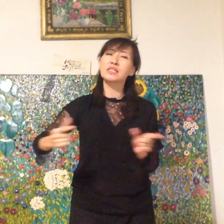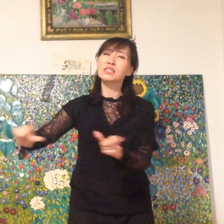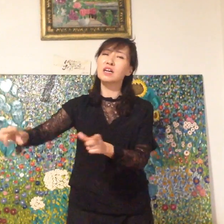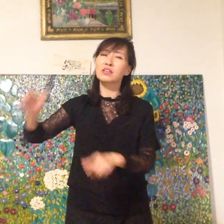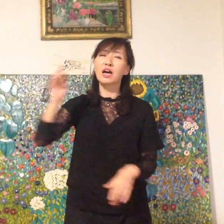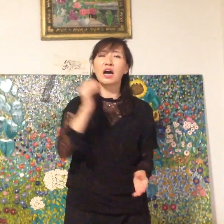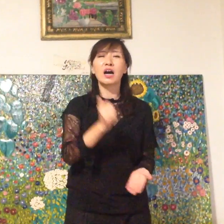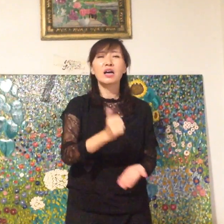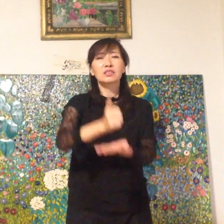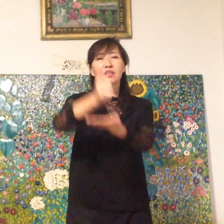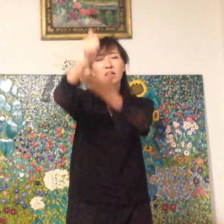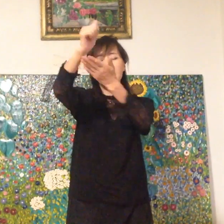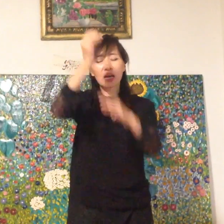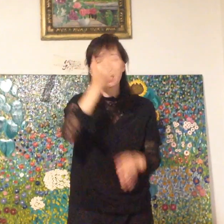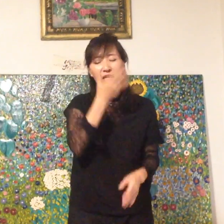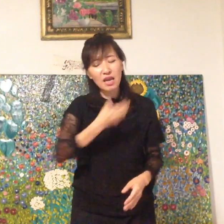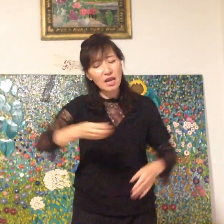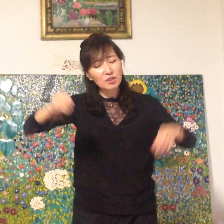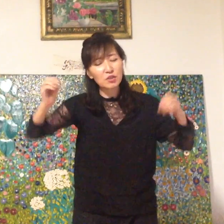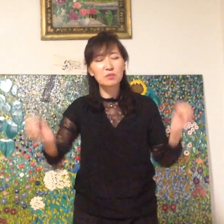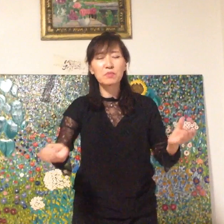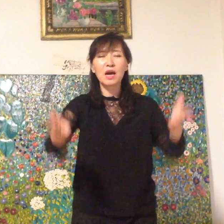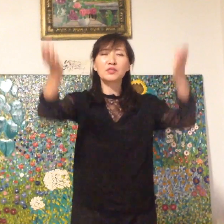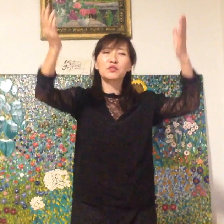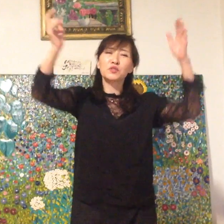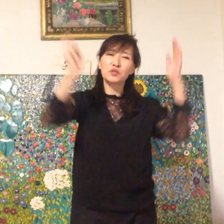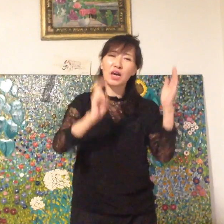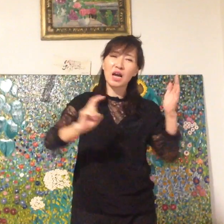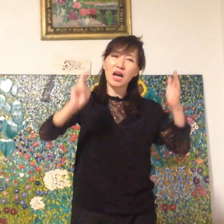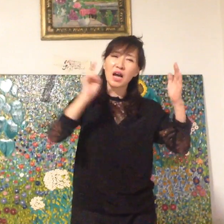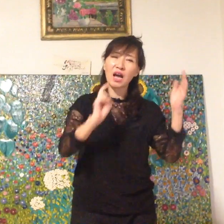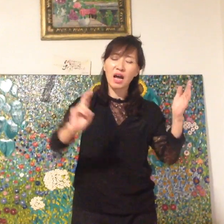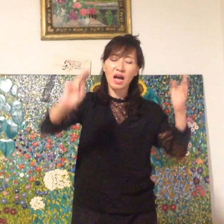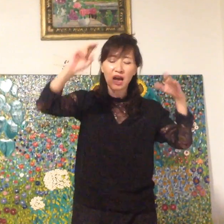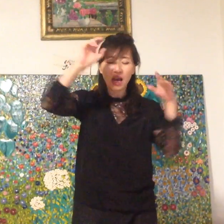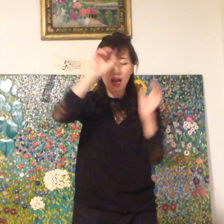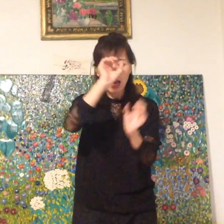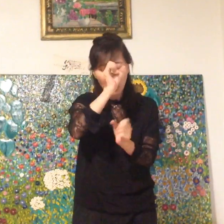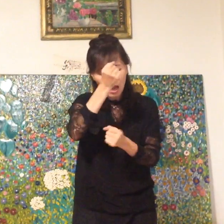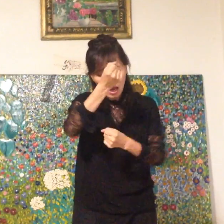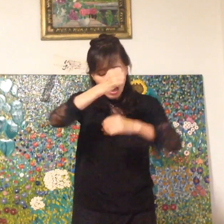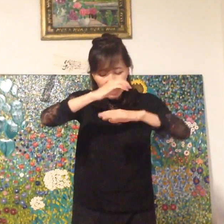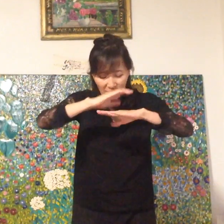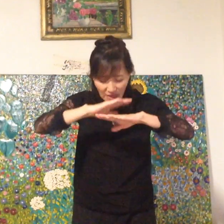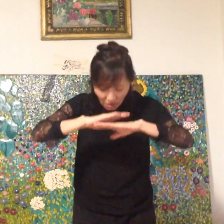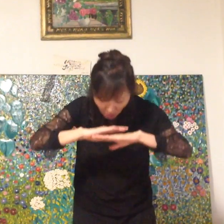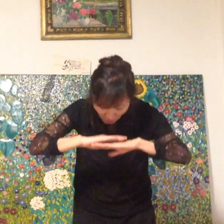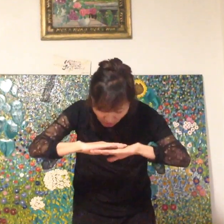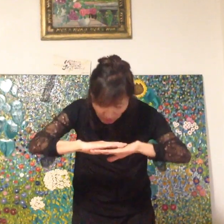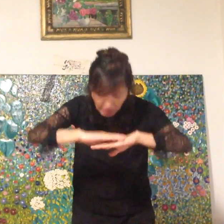지어라 그 바람에 입 맞추라 영원한